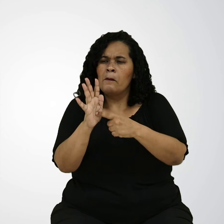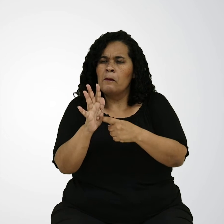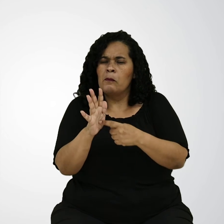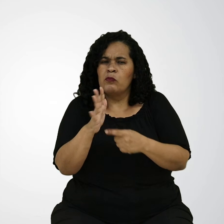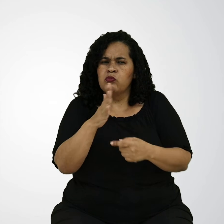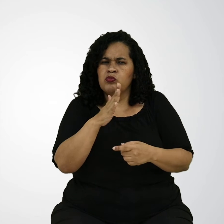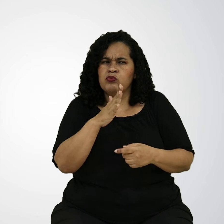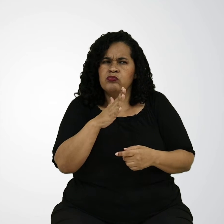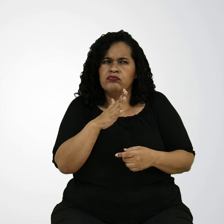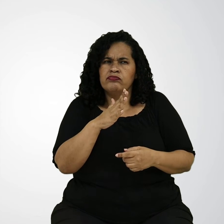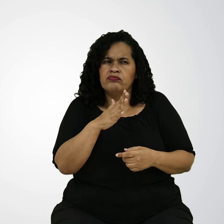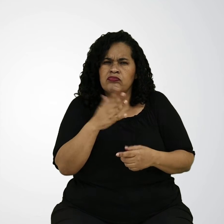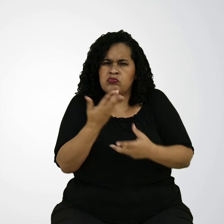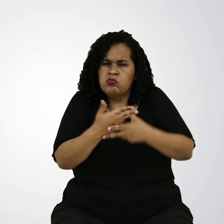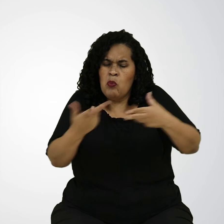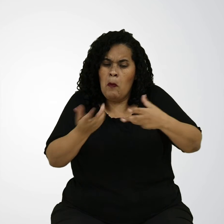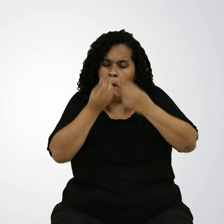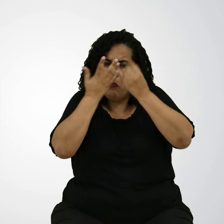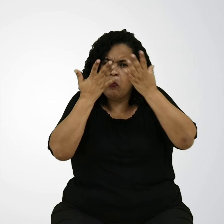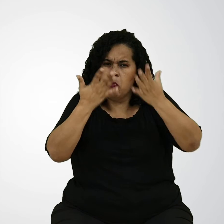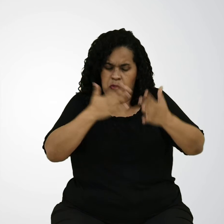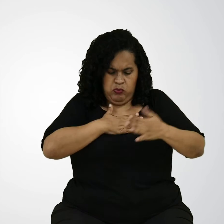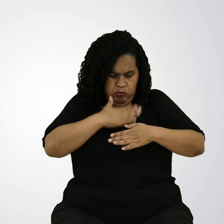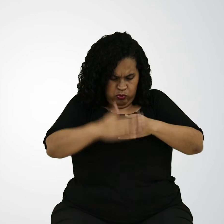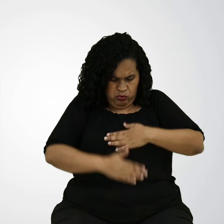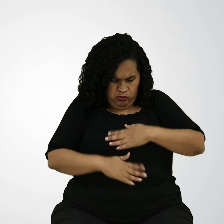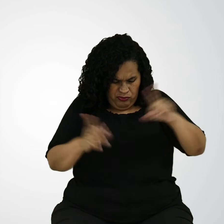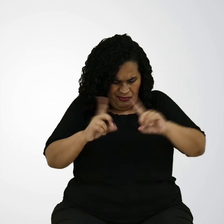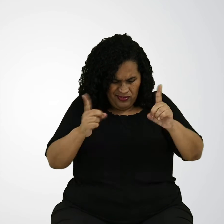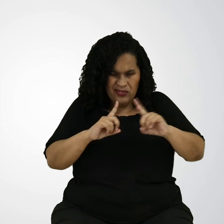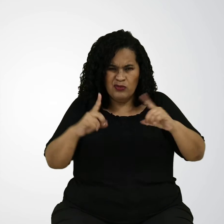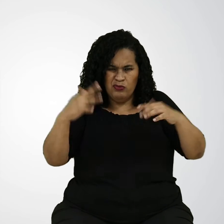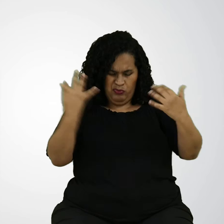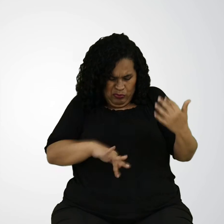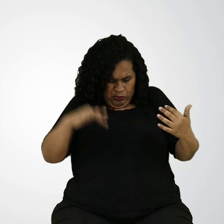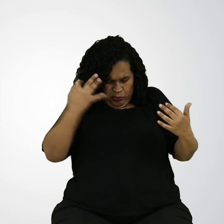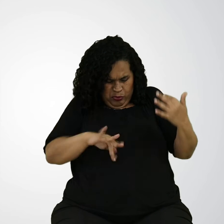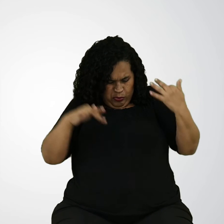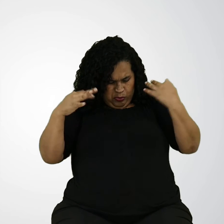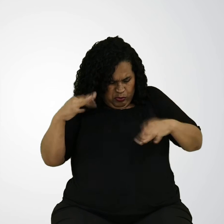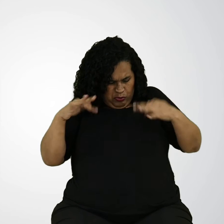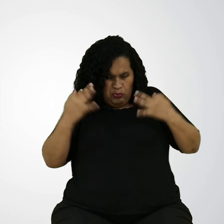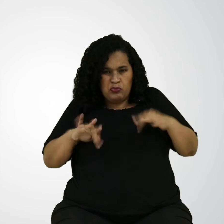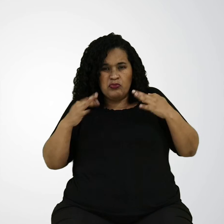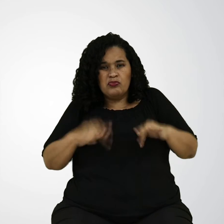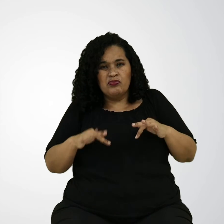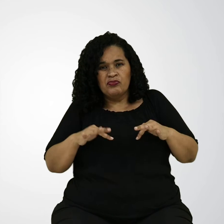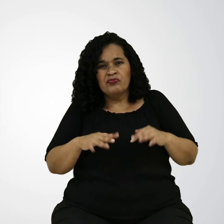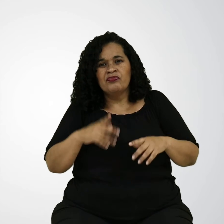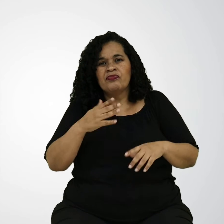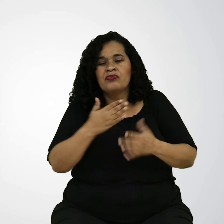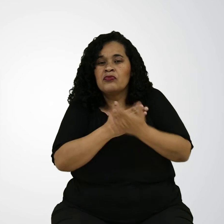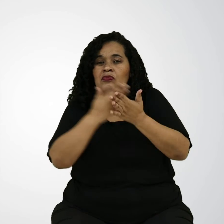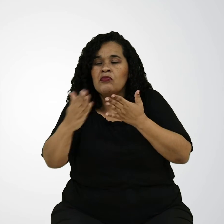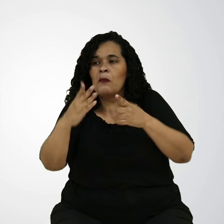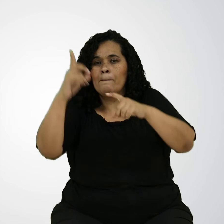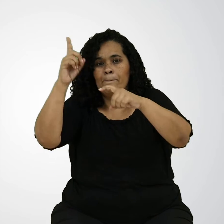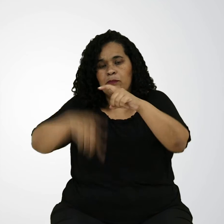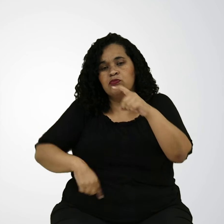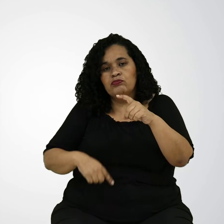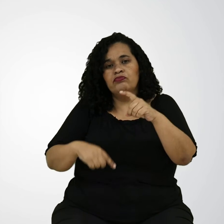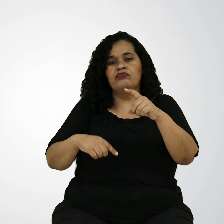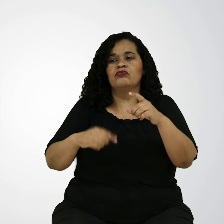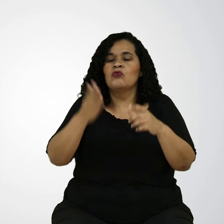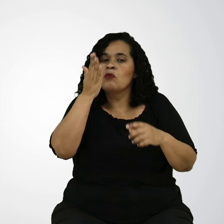matéria, para castigar o nosso corpo, para ser severo com o nosso corpo. Então esse pessoal aqui vai proibir alimentação, né, de